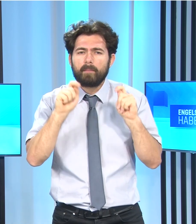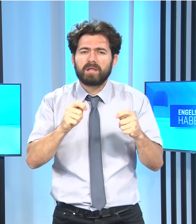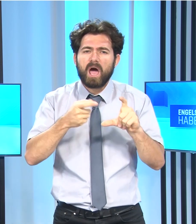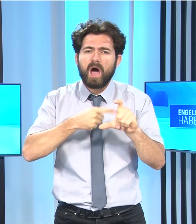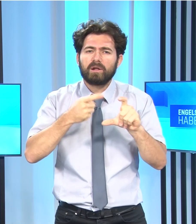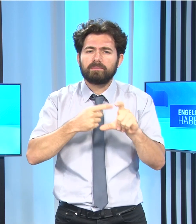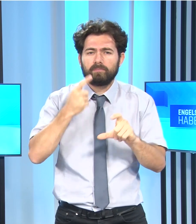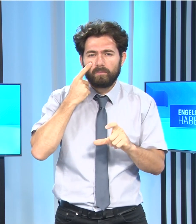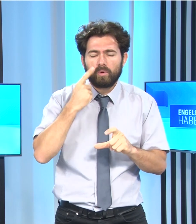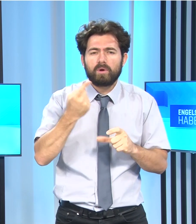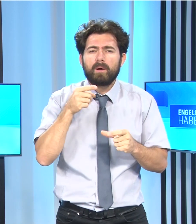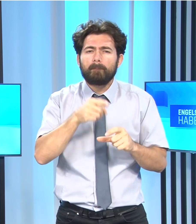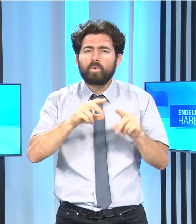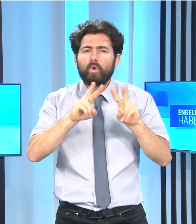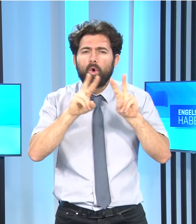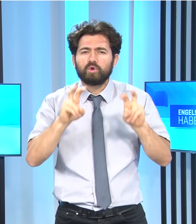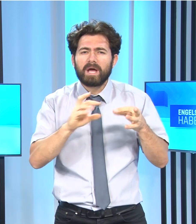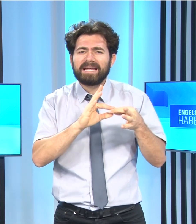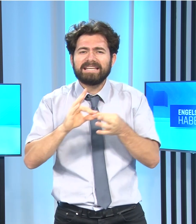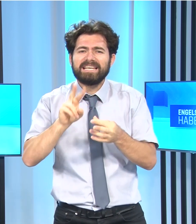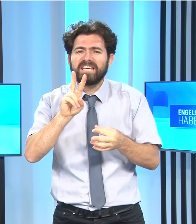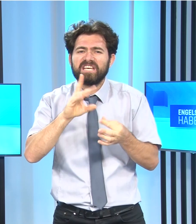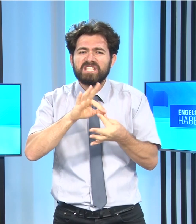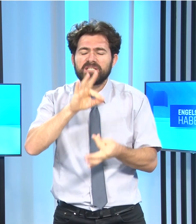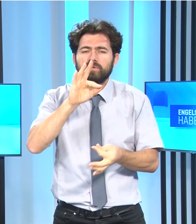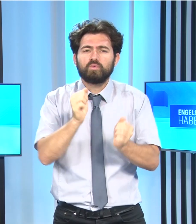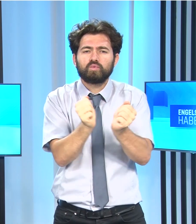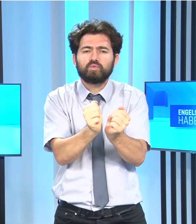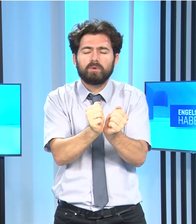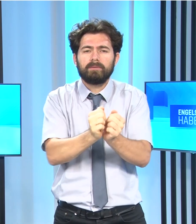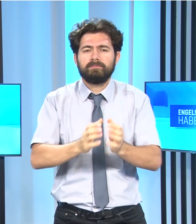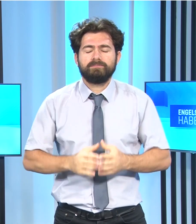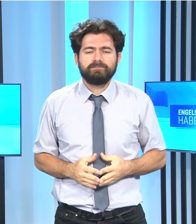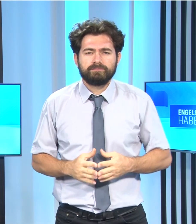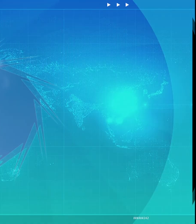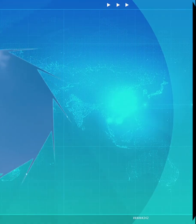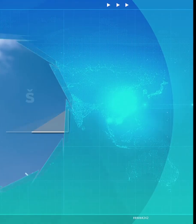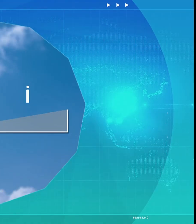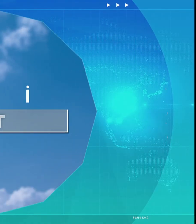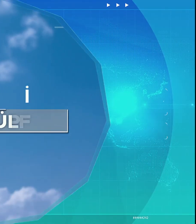kapsamında meseleyle bağlantılı iki kişi tutuklandı.